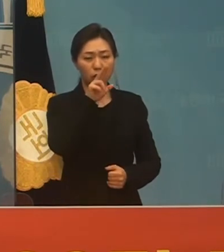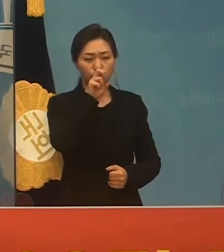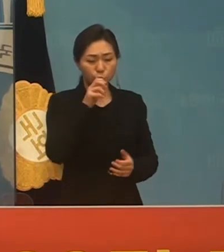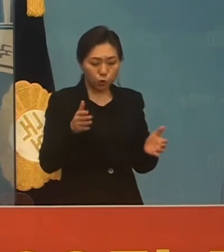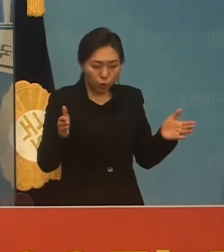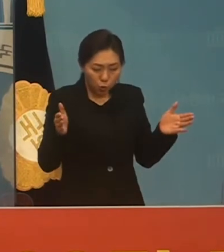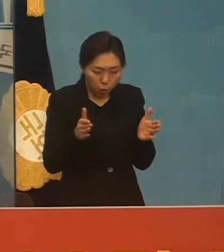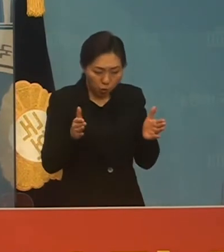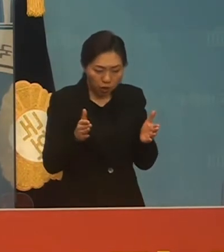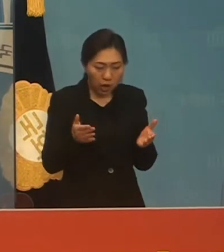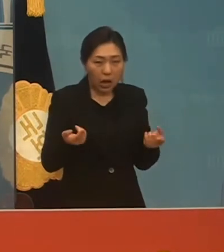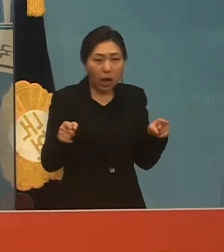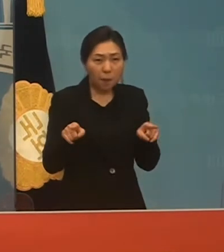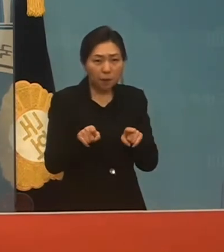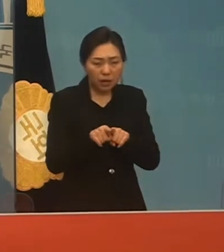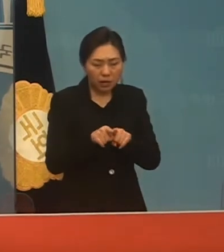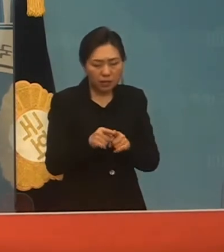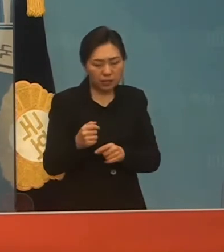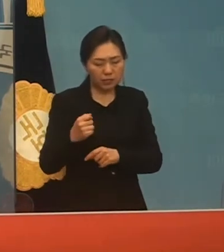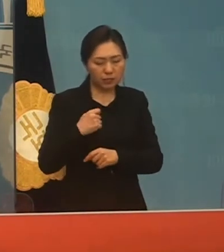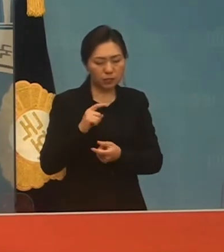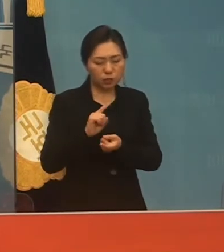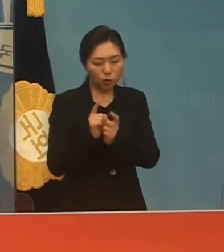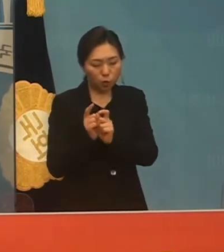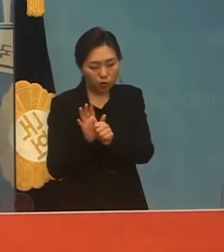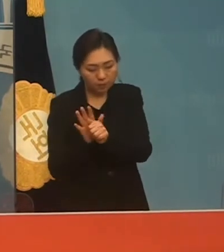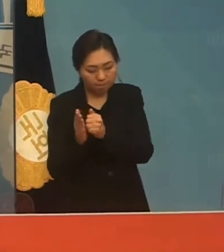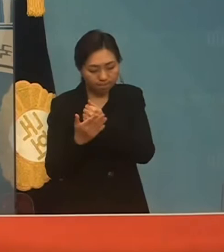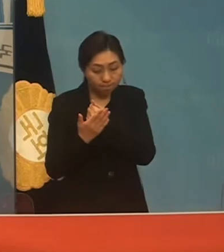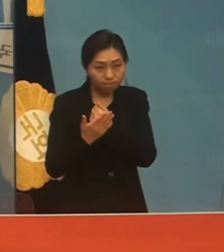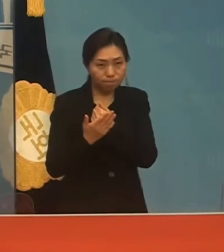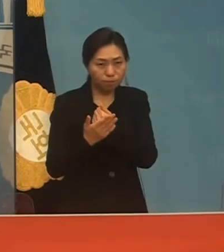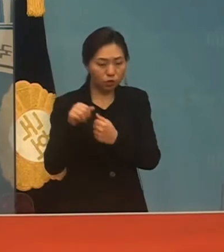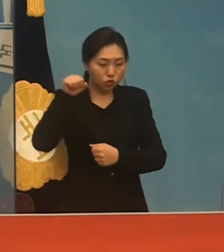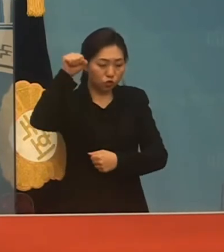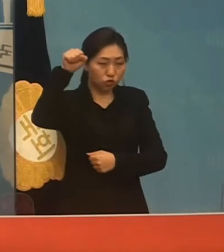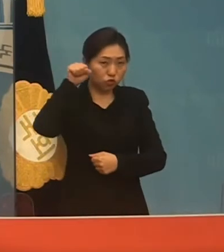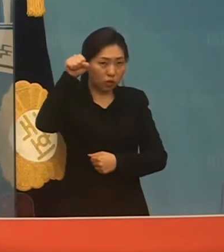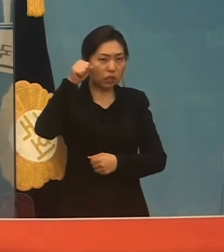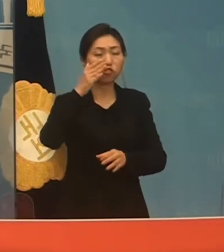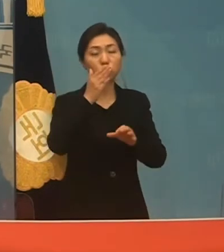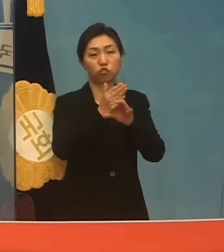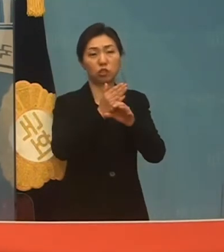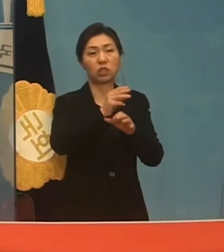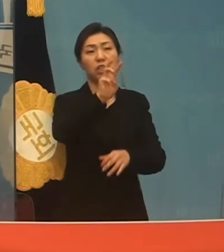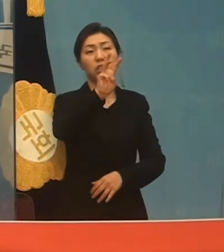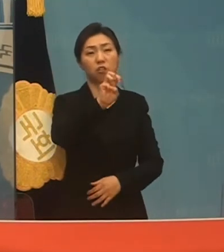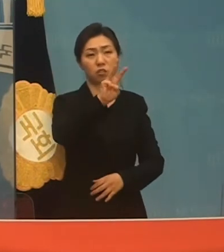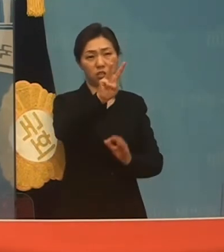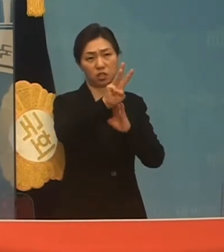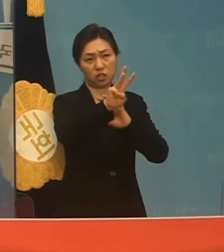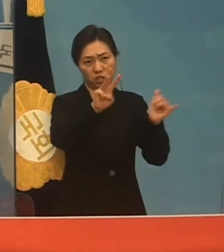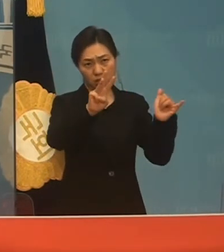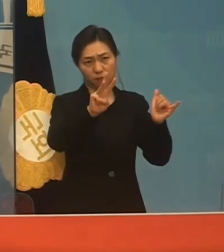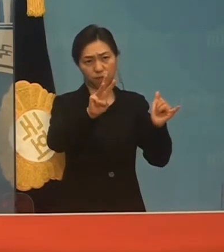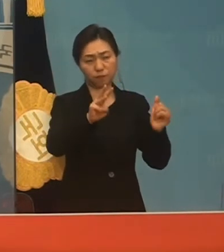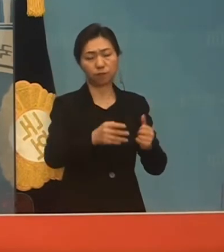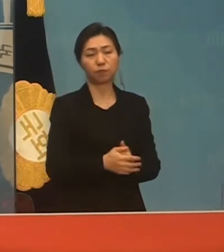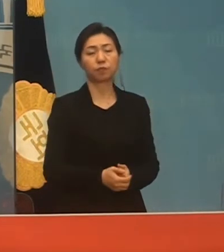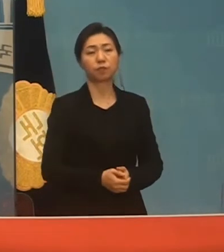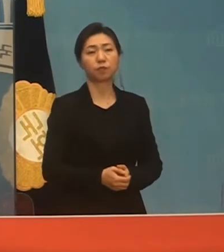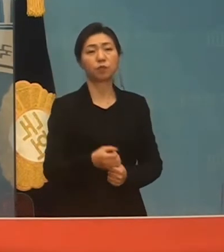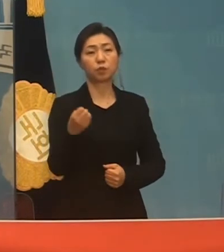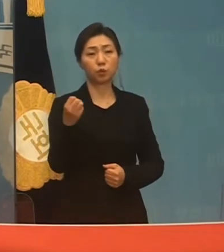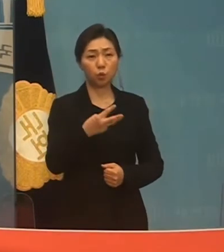함께 살 비비면서 함께 의지하면서 투쟁하는 33분의 노동자 동지들,